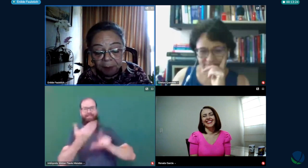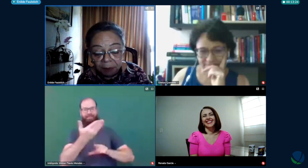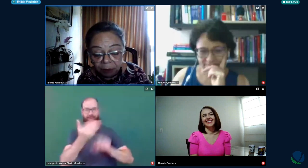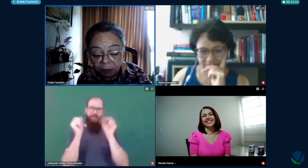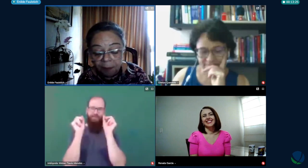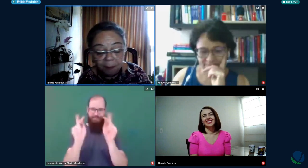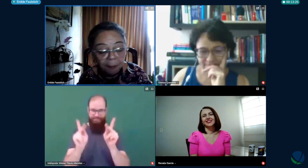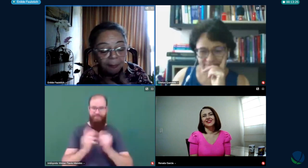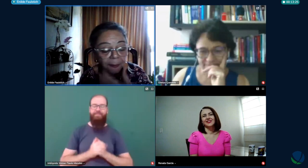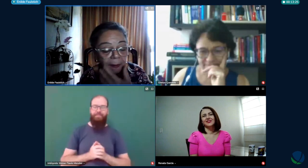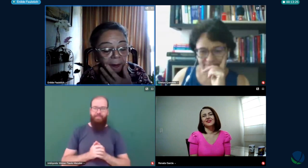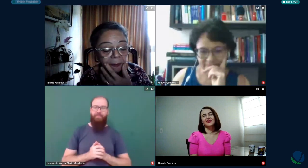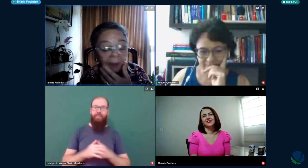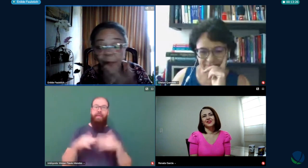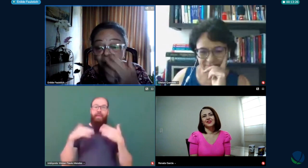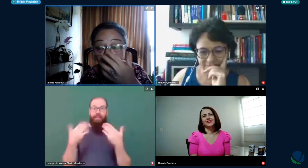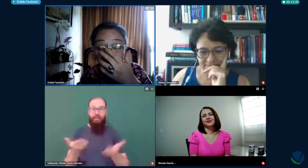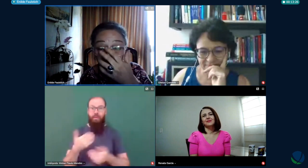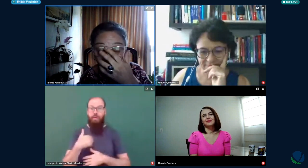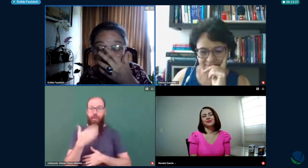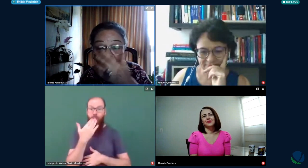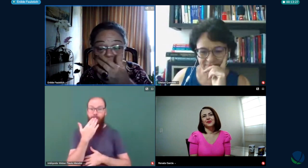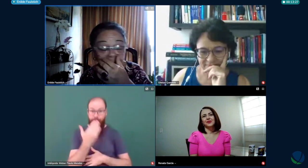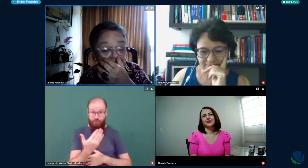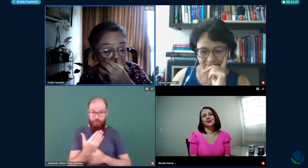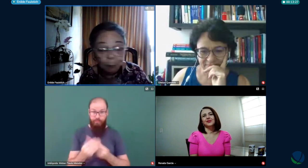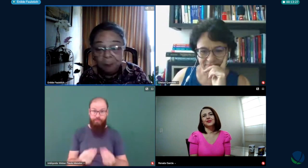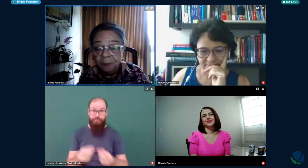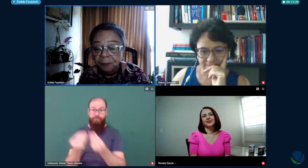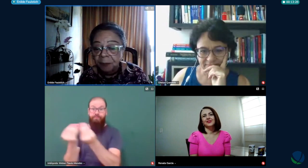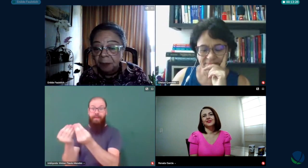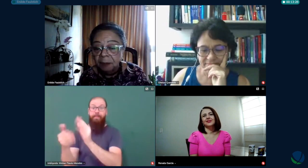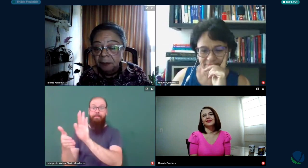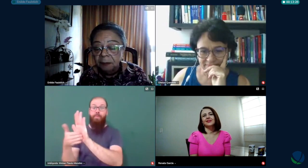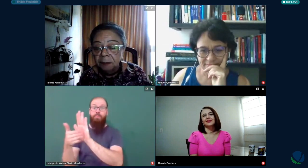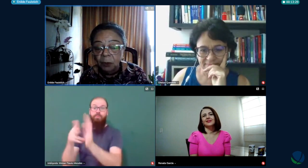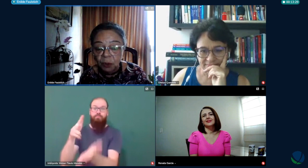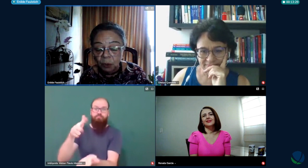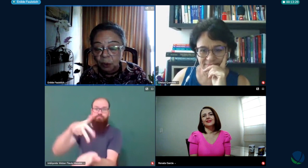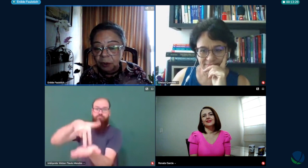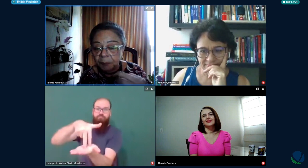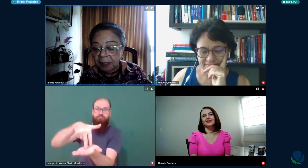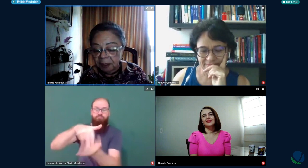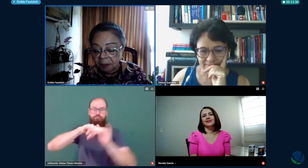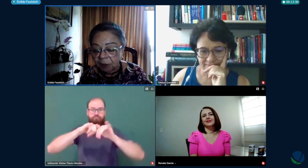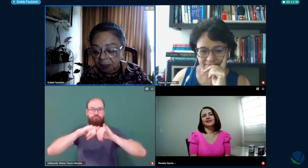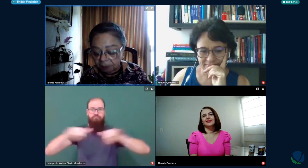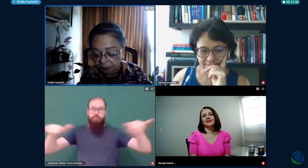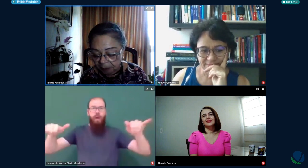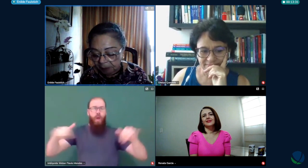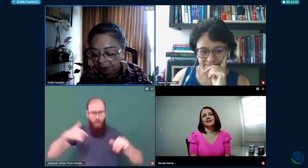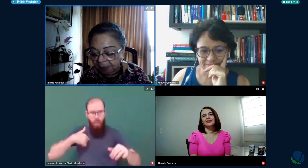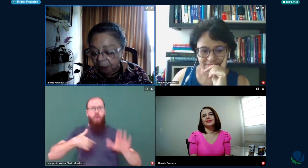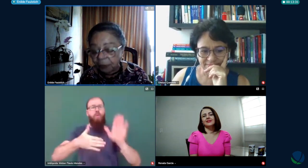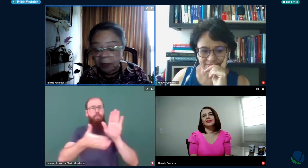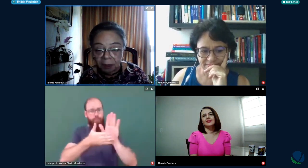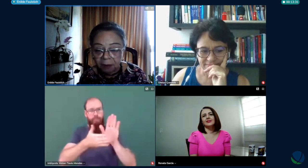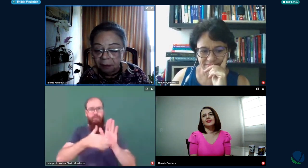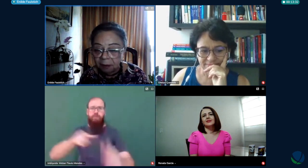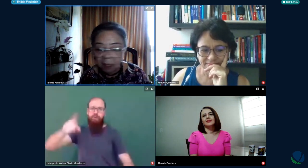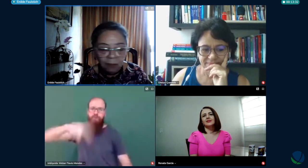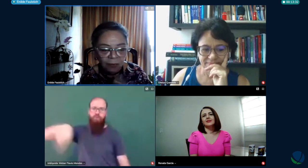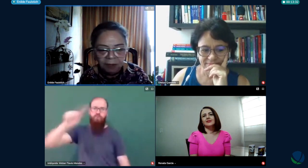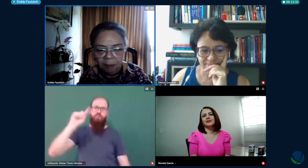Então eu pedi, levei a proposta lá para frente, que os surdos pudessem já